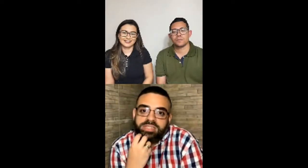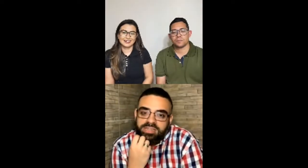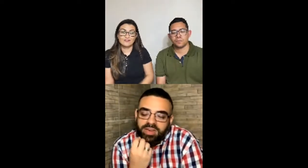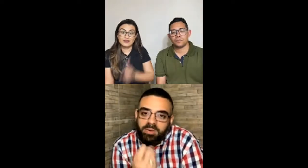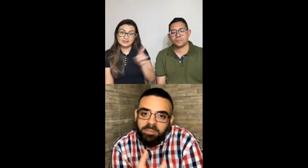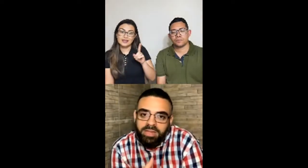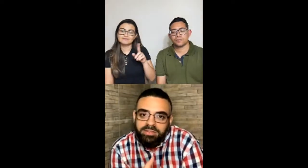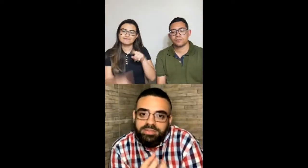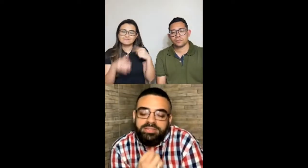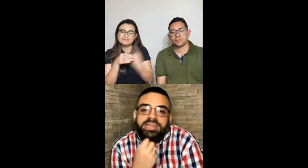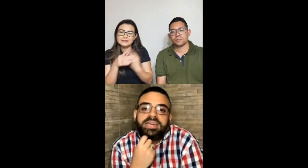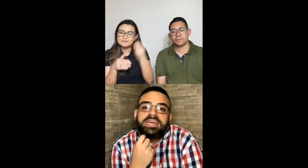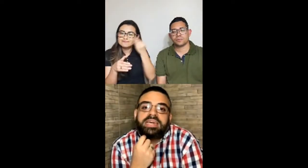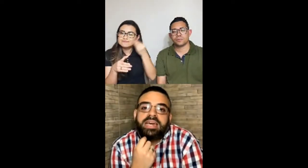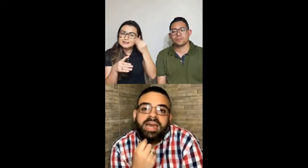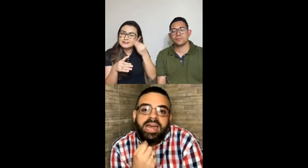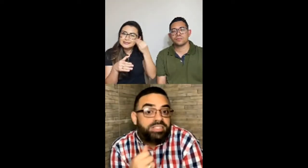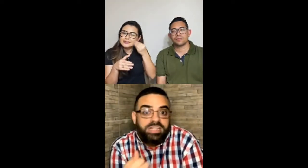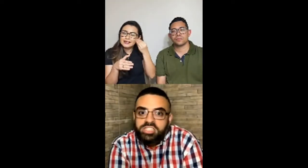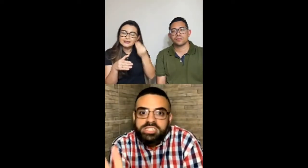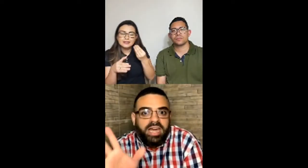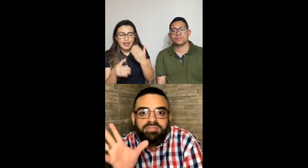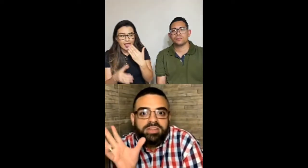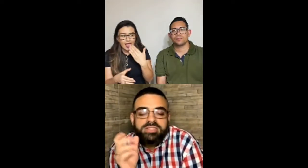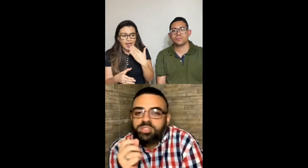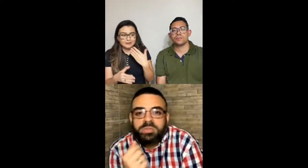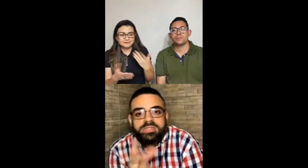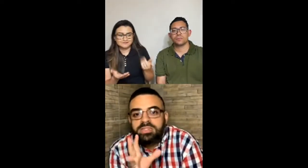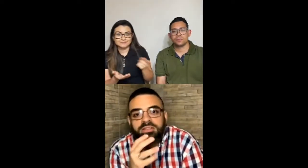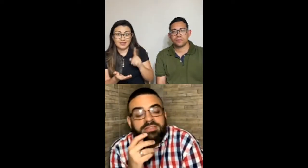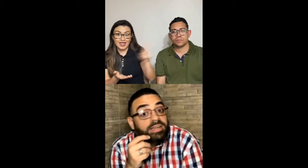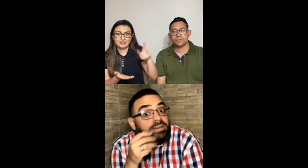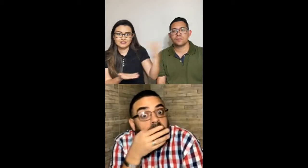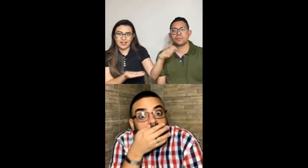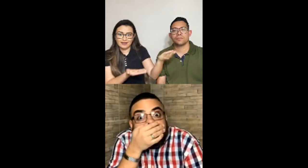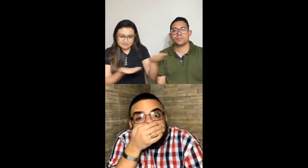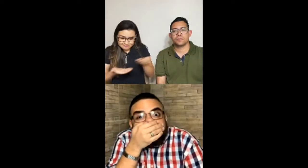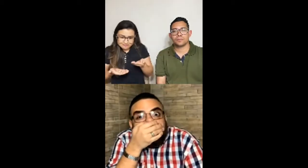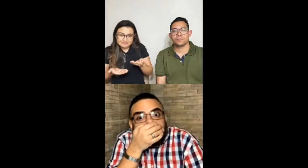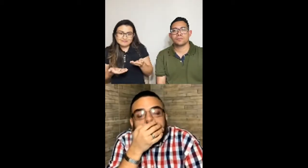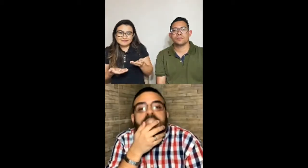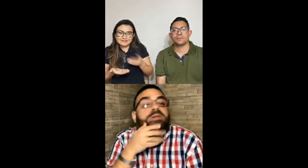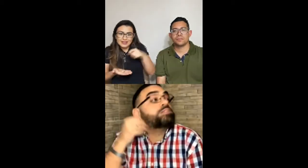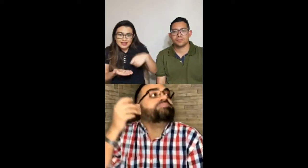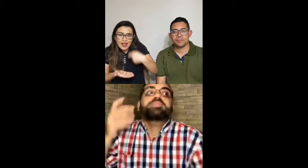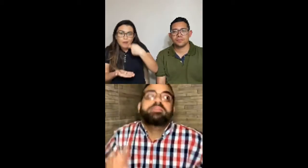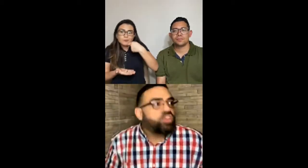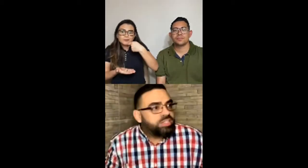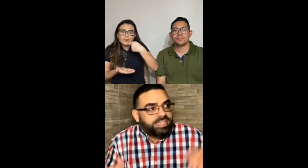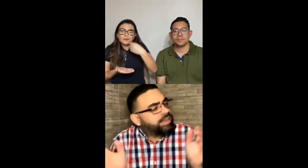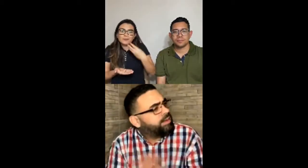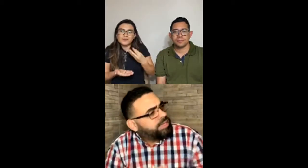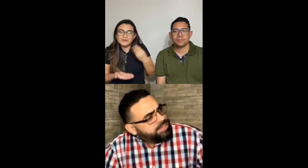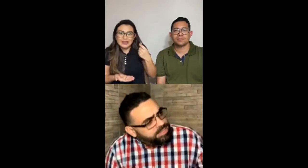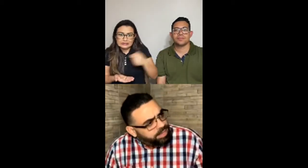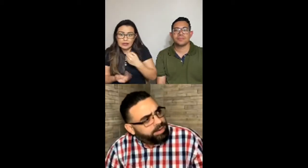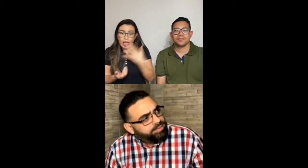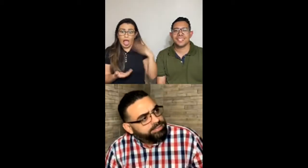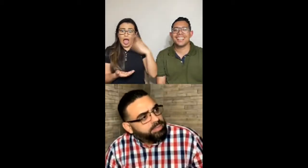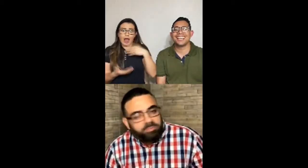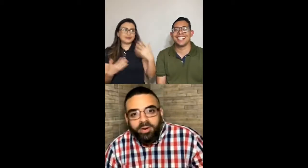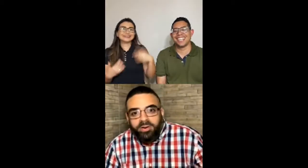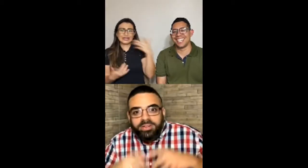é saborosa. E quando você começa a conviver com eles e você vai comendo, eles já te servem assim, tipo